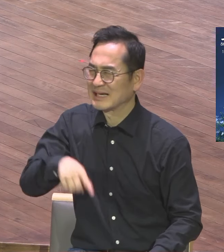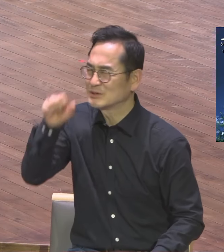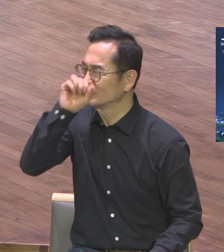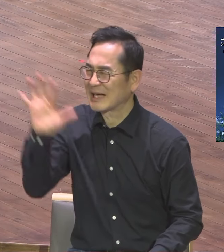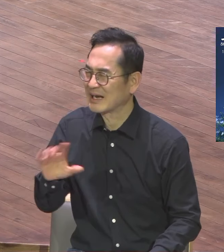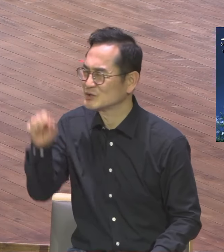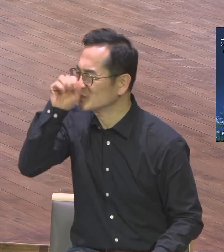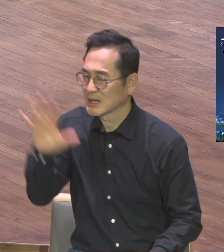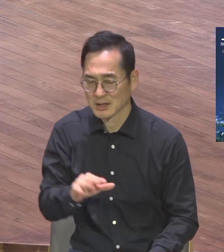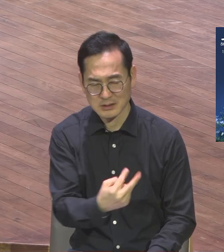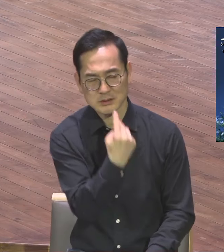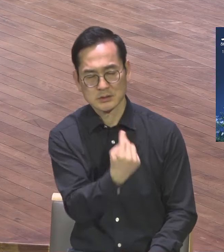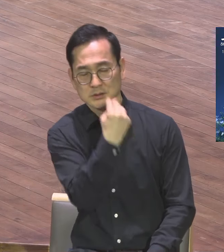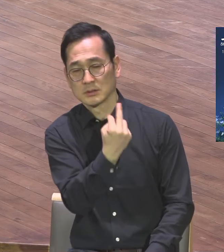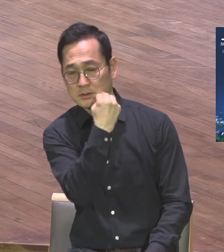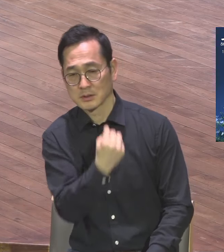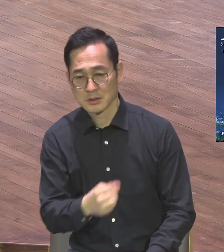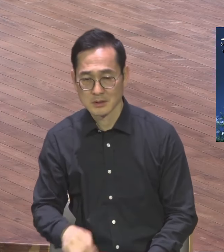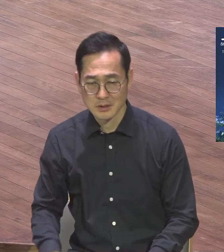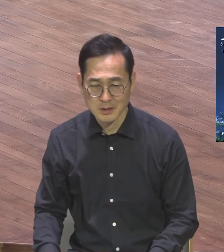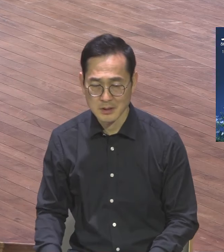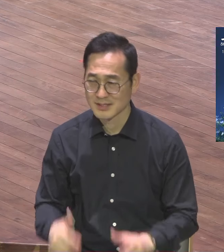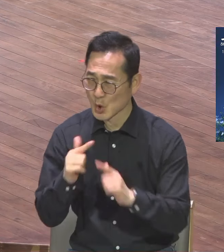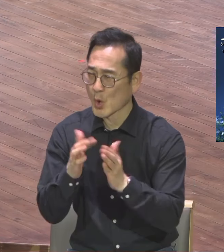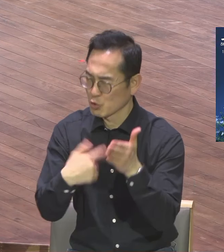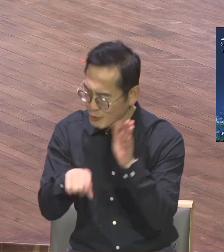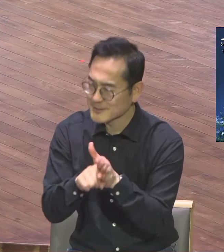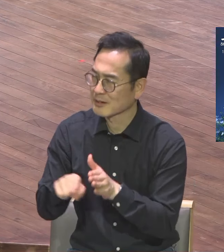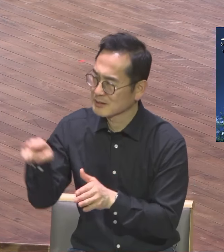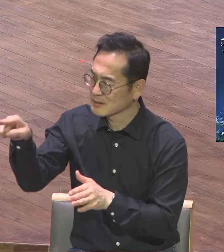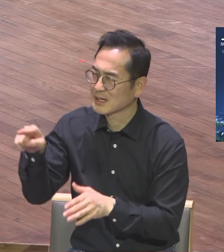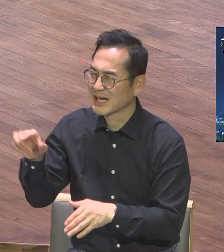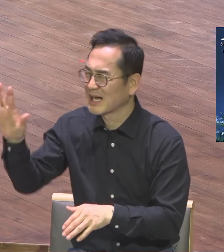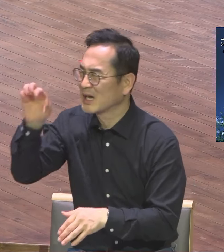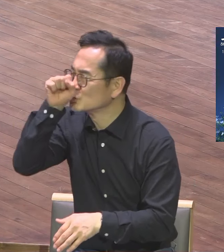교회를 위하는 척 하면서 막 부담 준다.